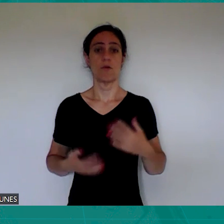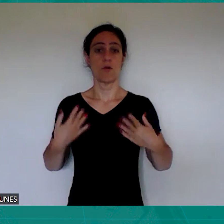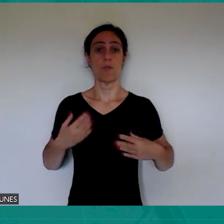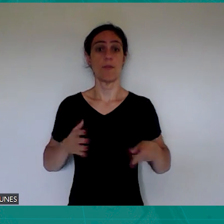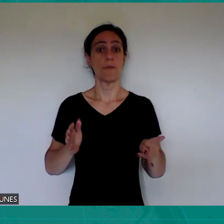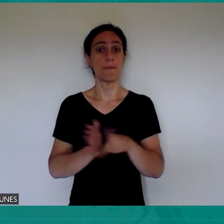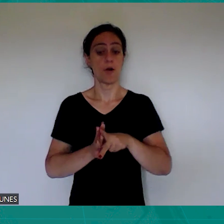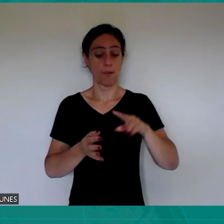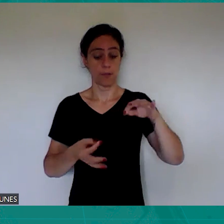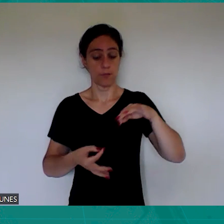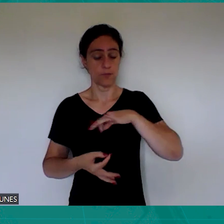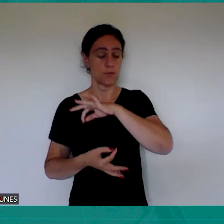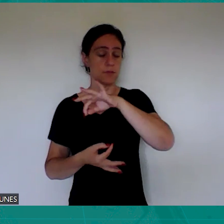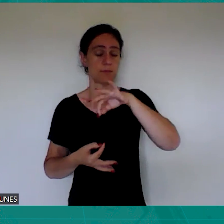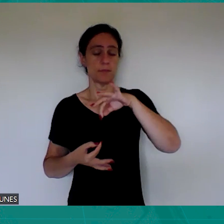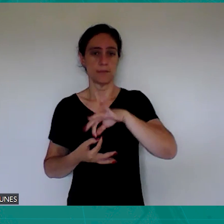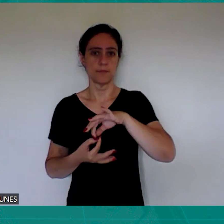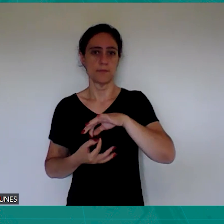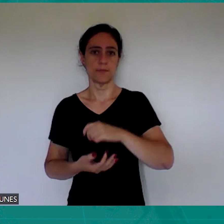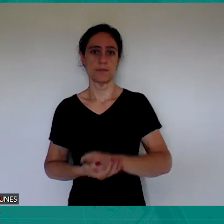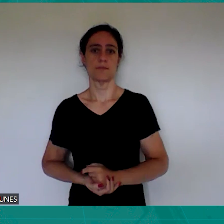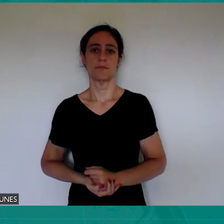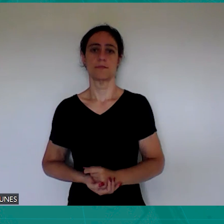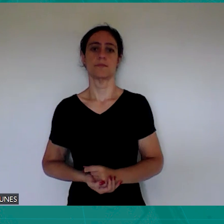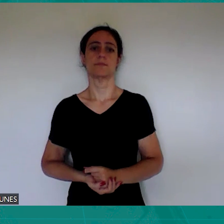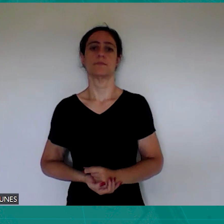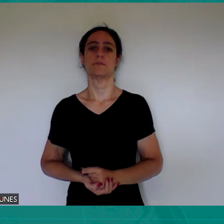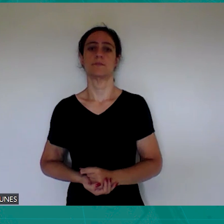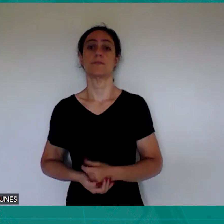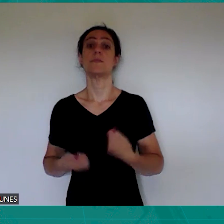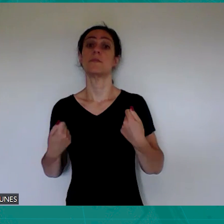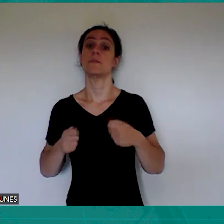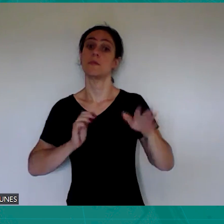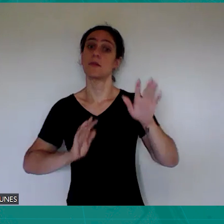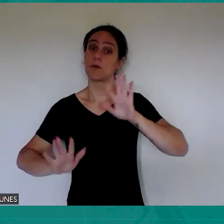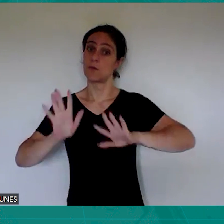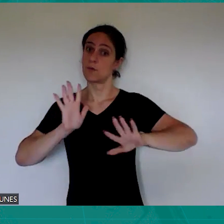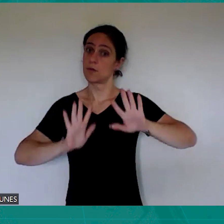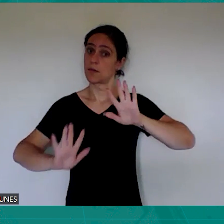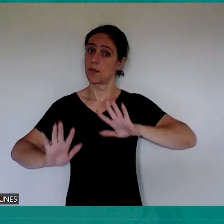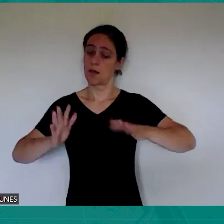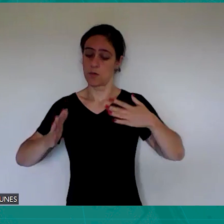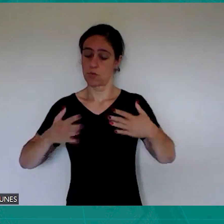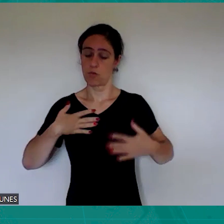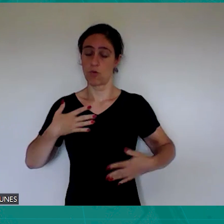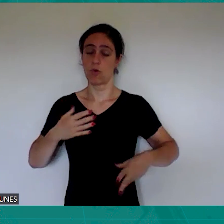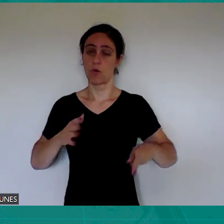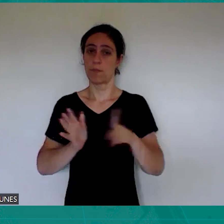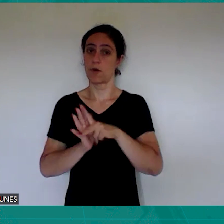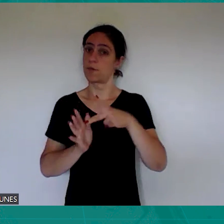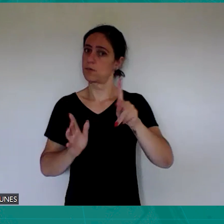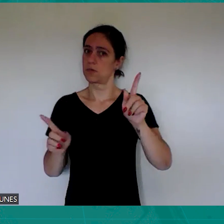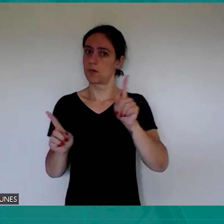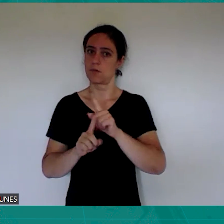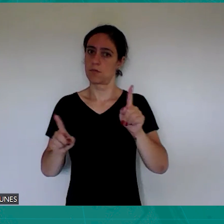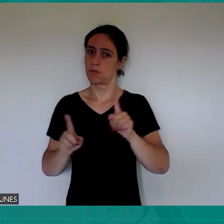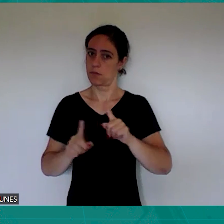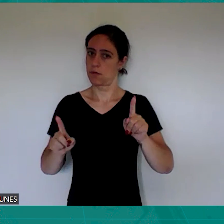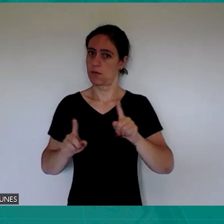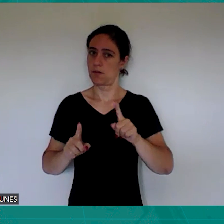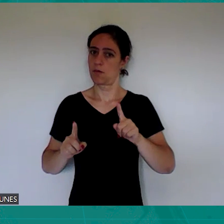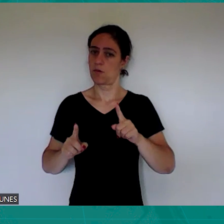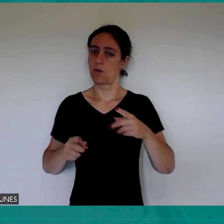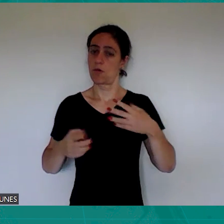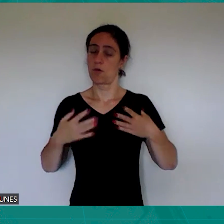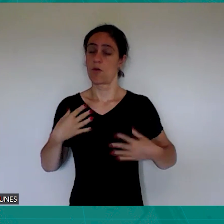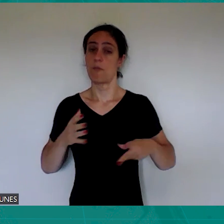E o Espírito Santo está em nós. Irmão, daqui para frente, toma cuidado com o que você faz com o corpo. Esse corpo não é seu. Esse corpo é